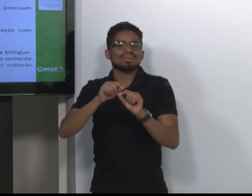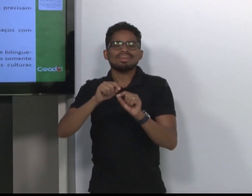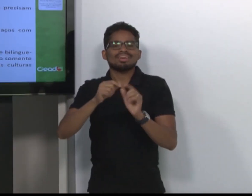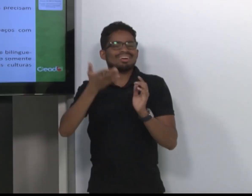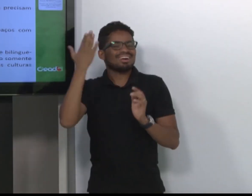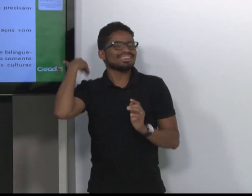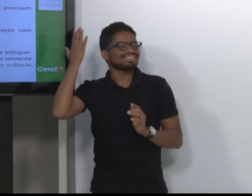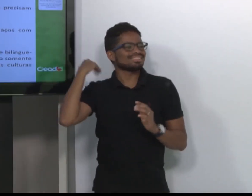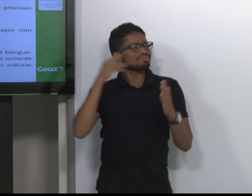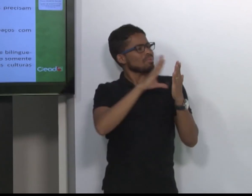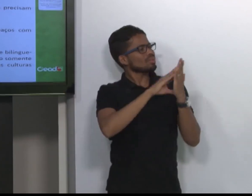envolvidas.